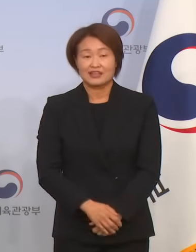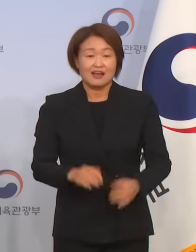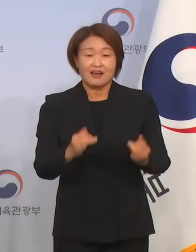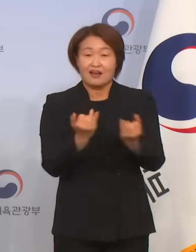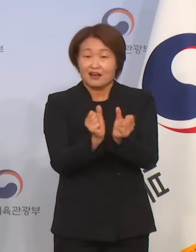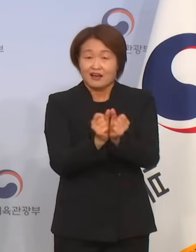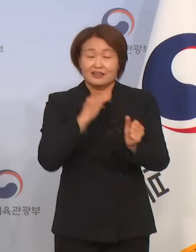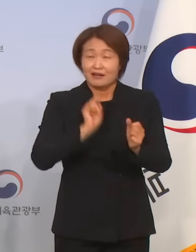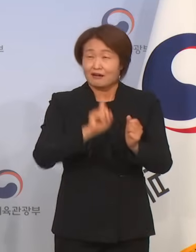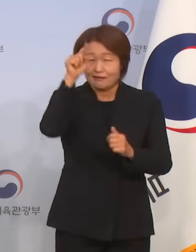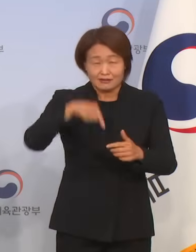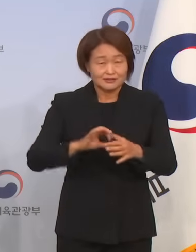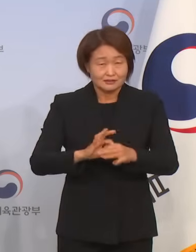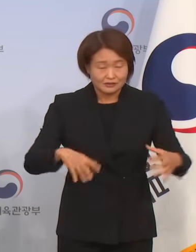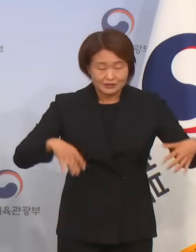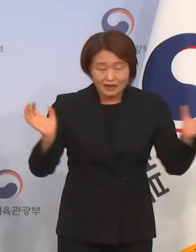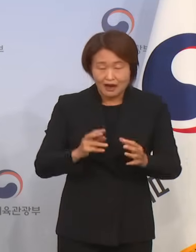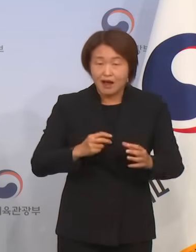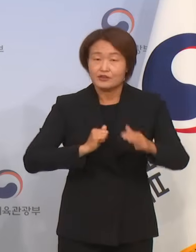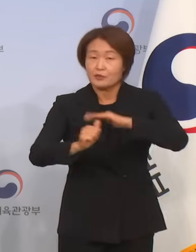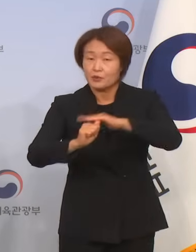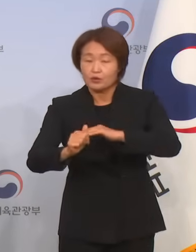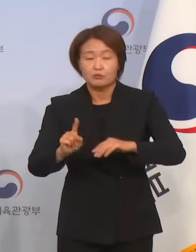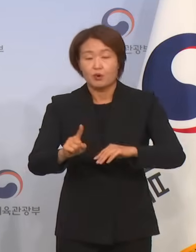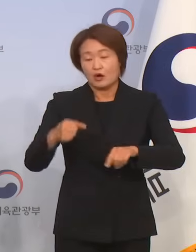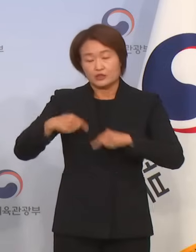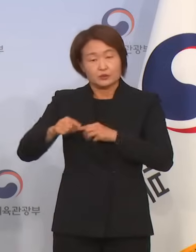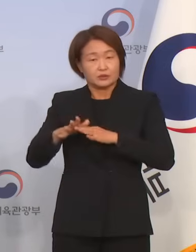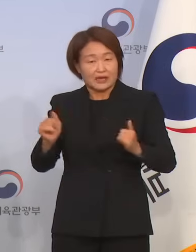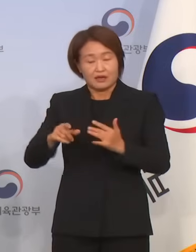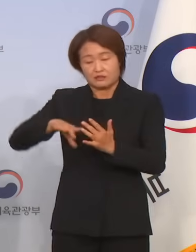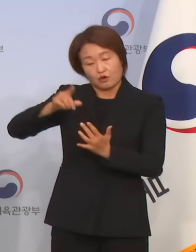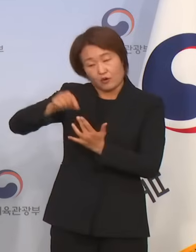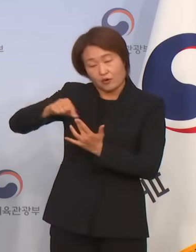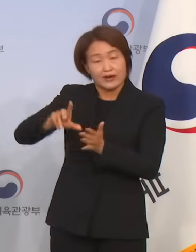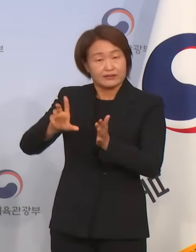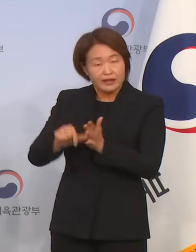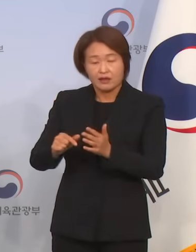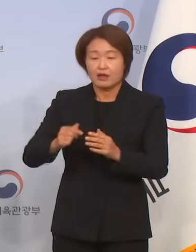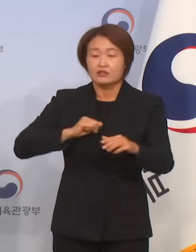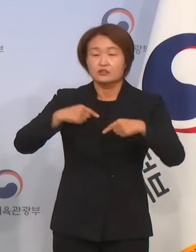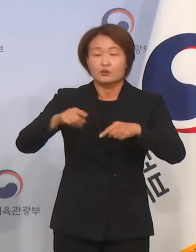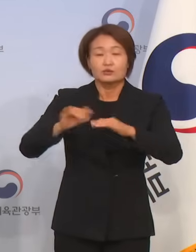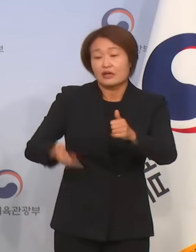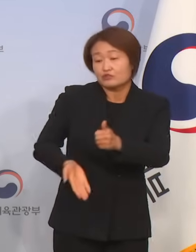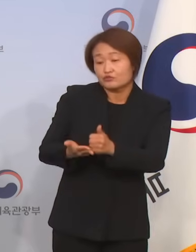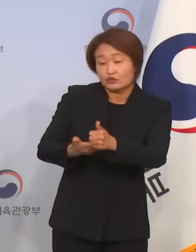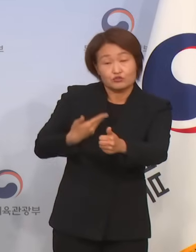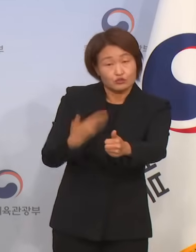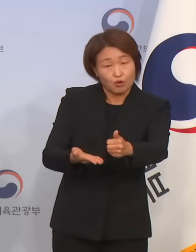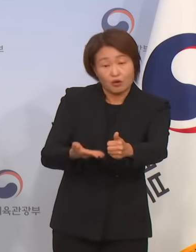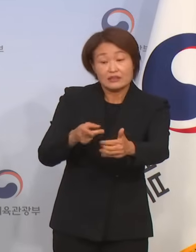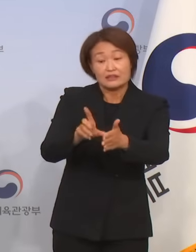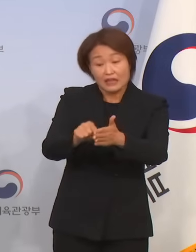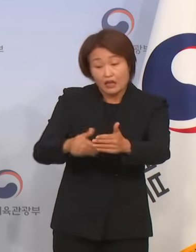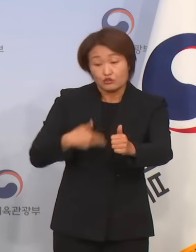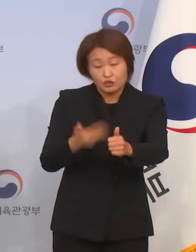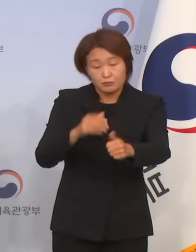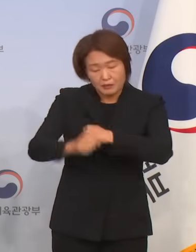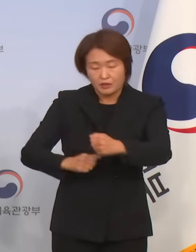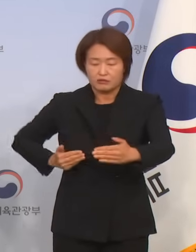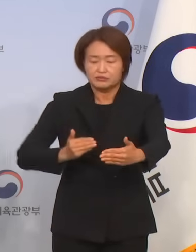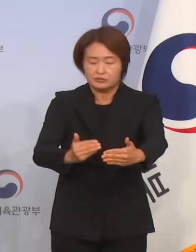남녀 연령별 국가대표팀의 지도자 선임에 있어서도 지도자를 추천하는 과정이